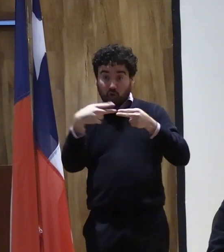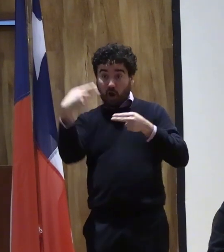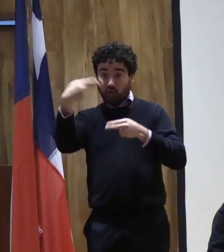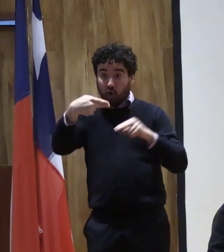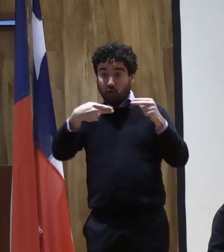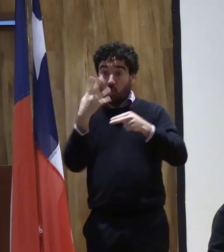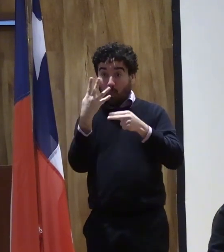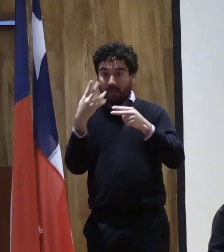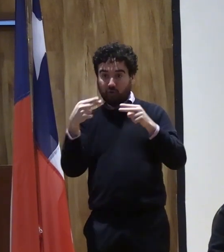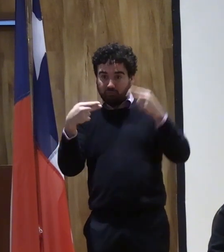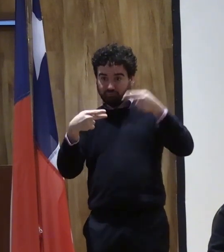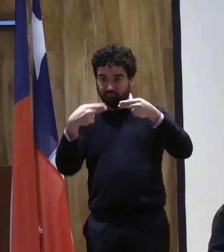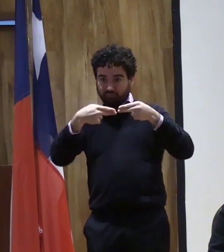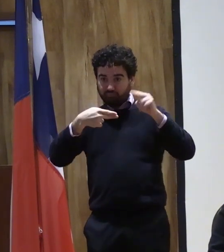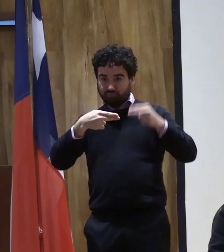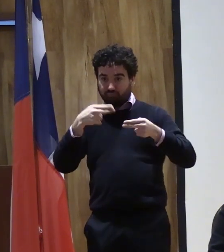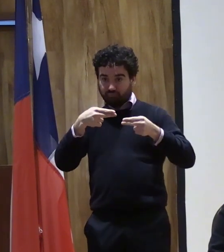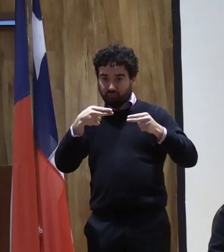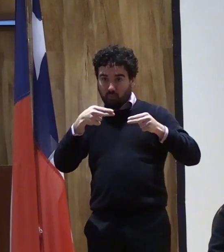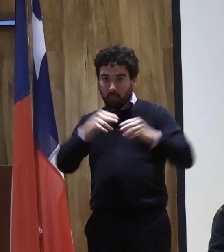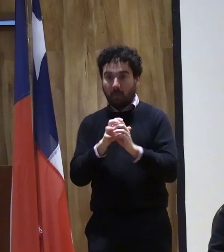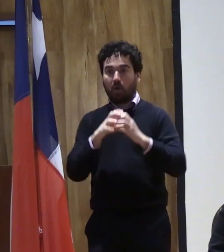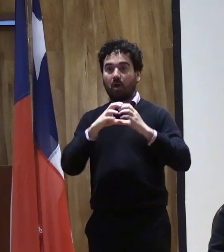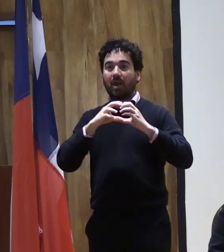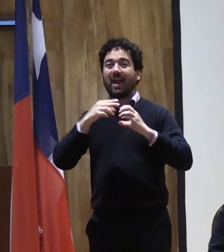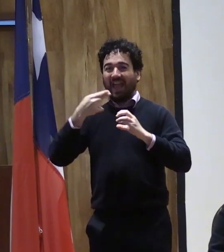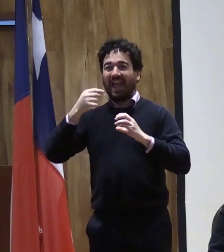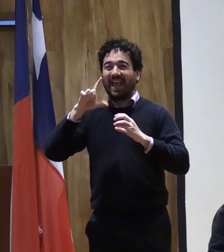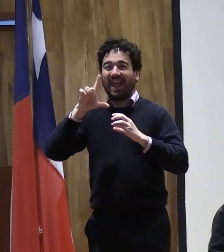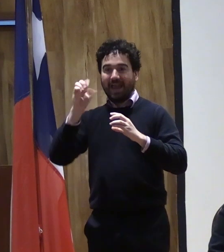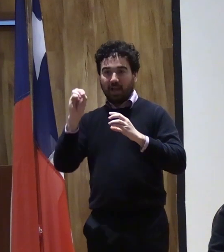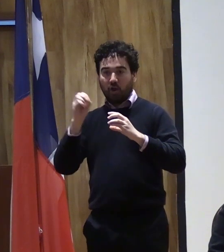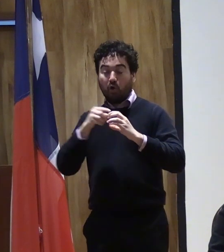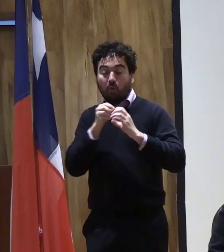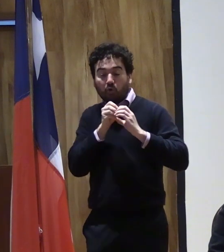procesos en un átomo de helio y liberan